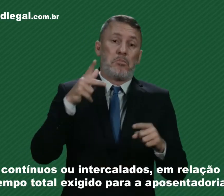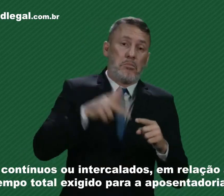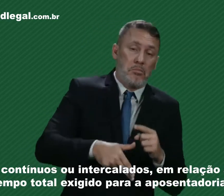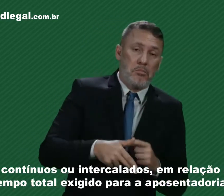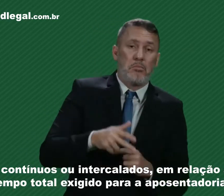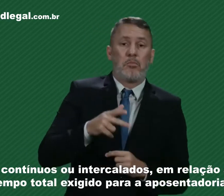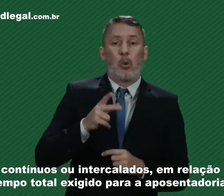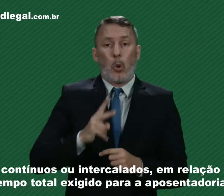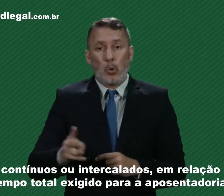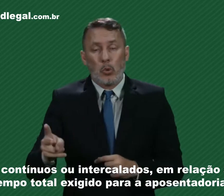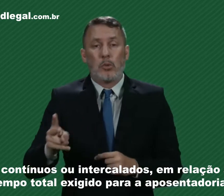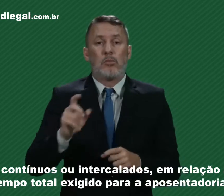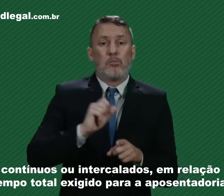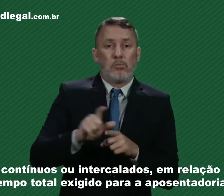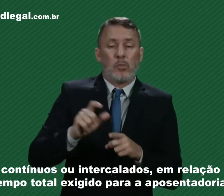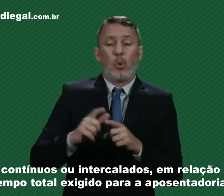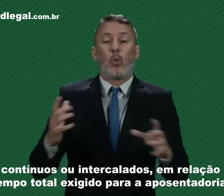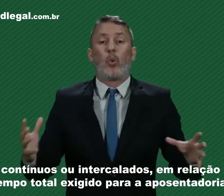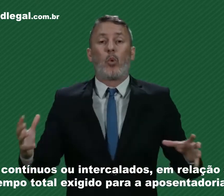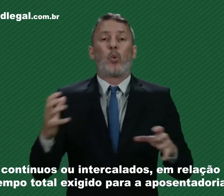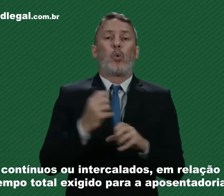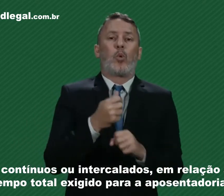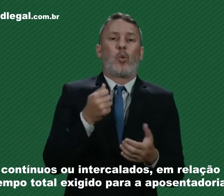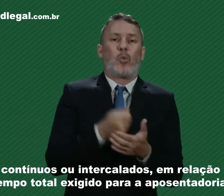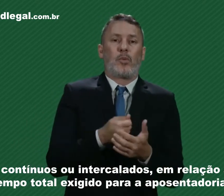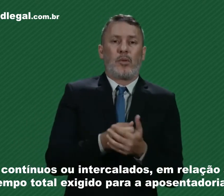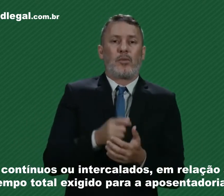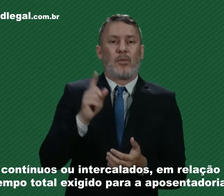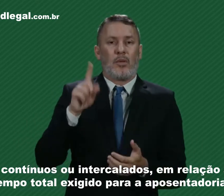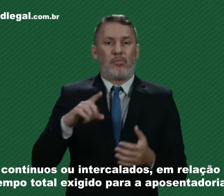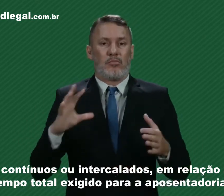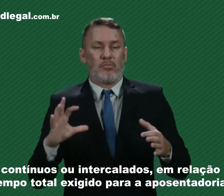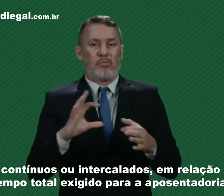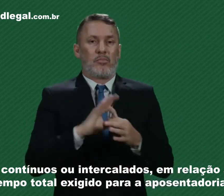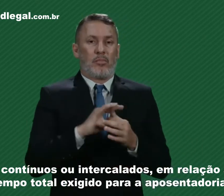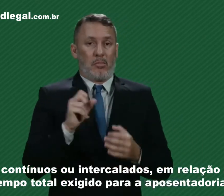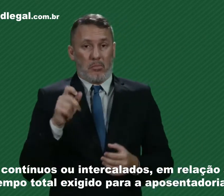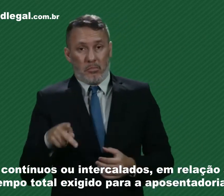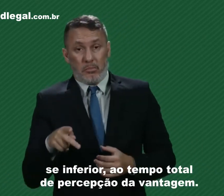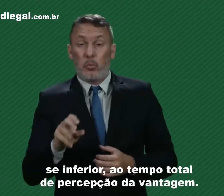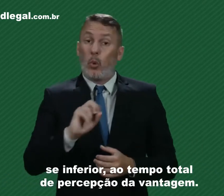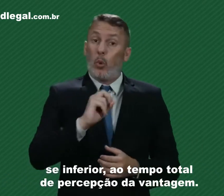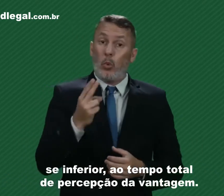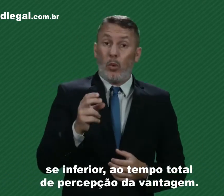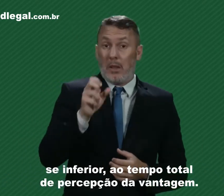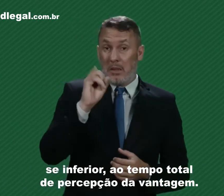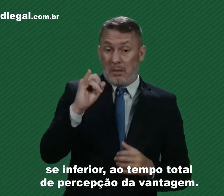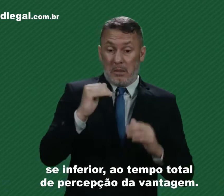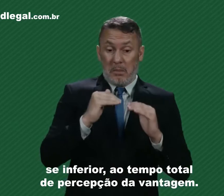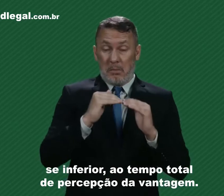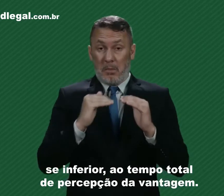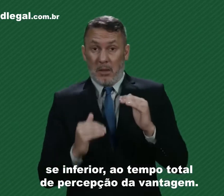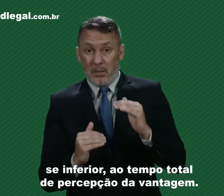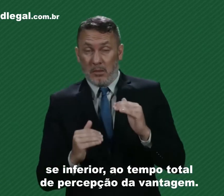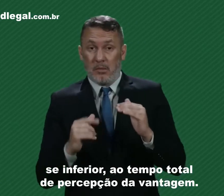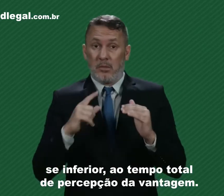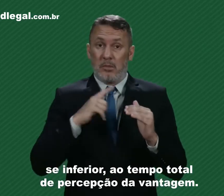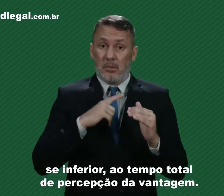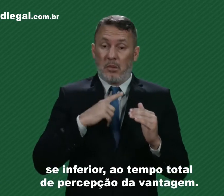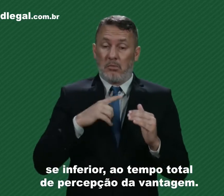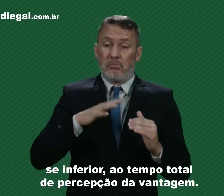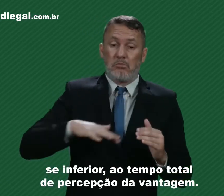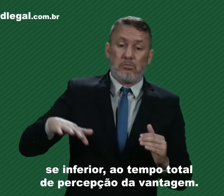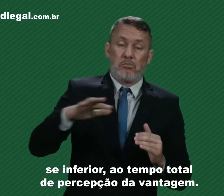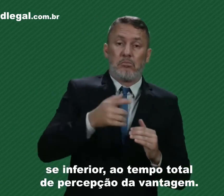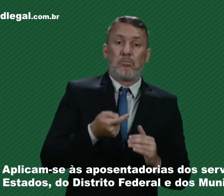ou intercalados, em relação ao tempo total exigido para a aposentadoria ou, se inferior ao tempo total de